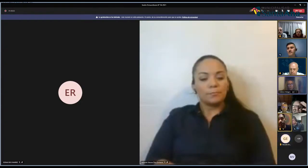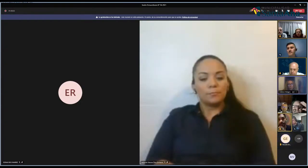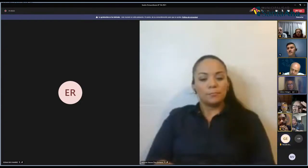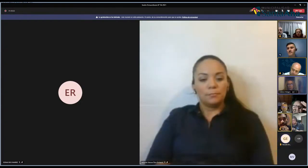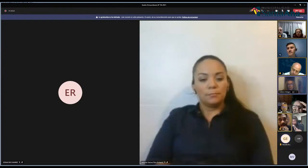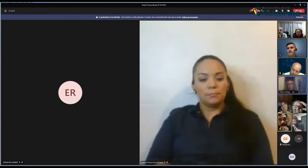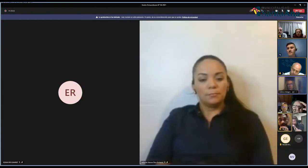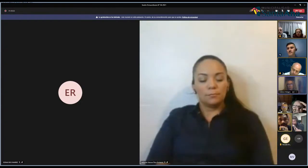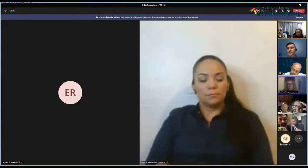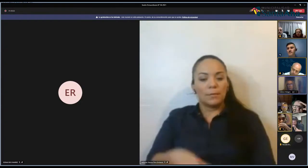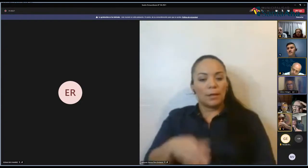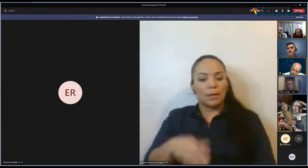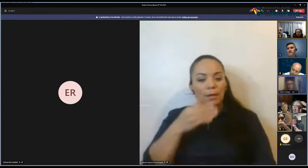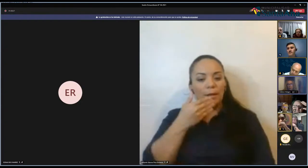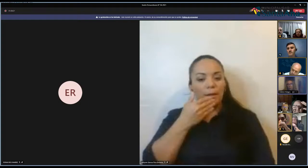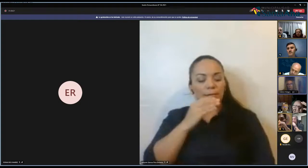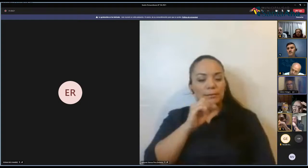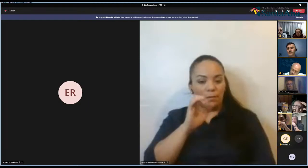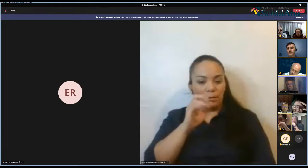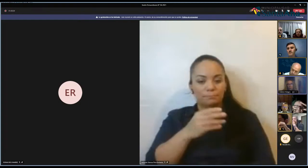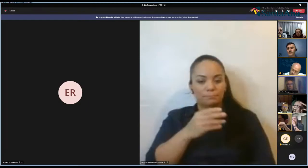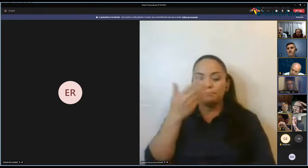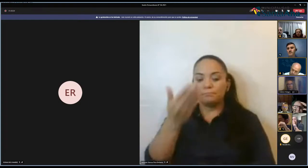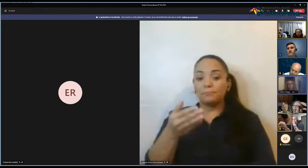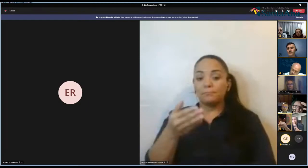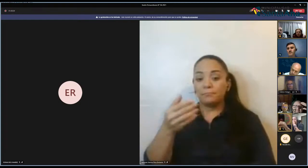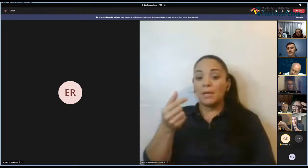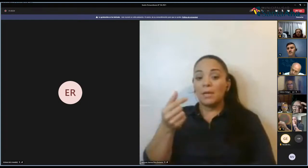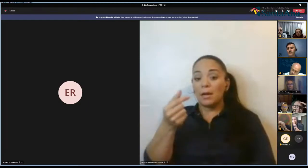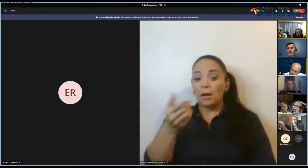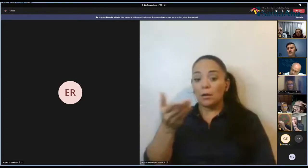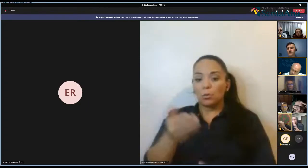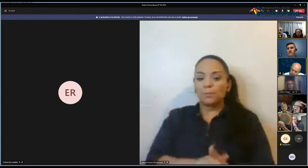gracias donde esté mantiene la palabra los de datos